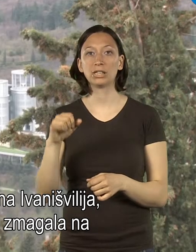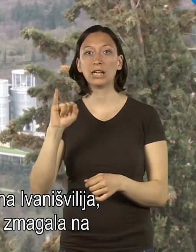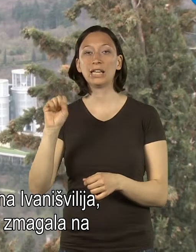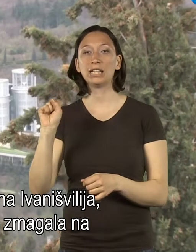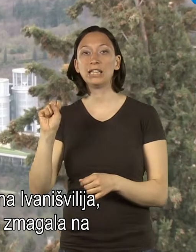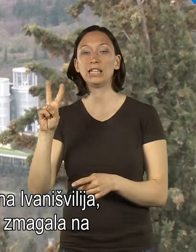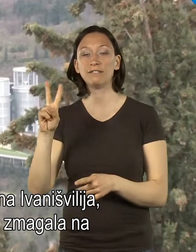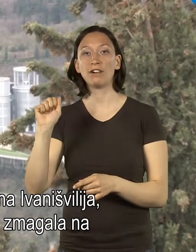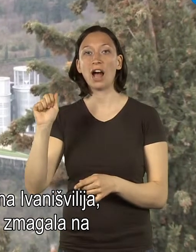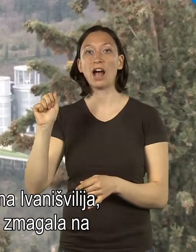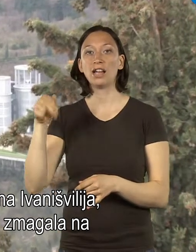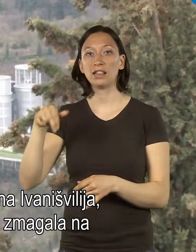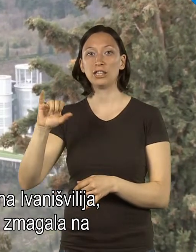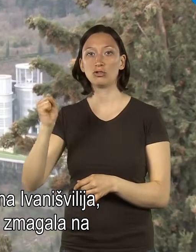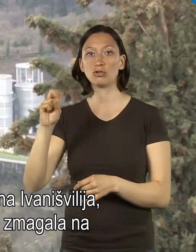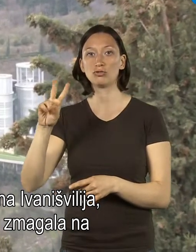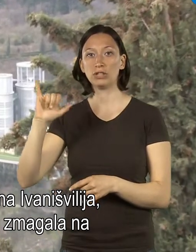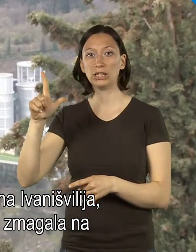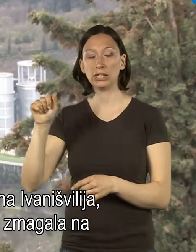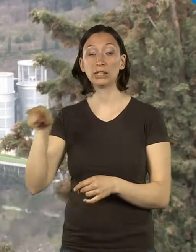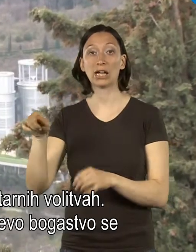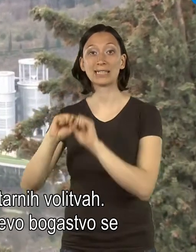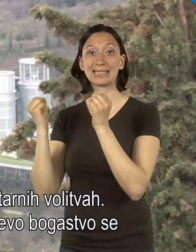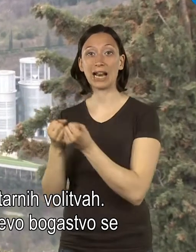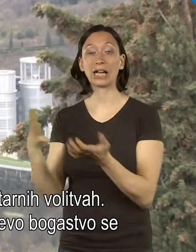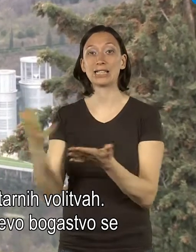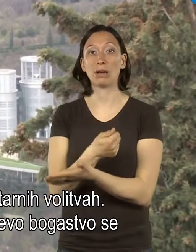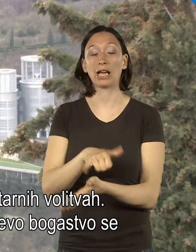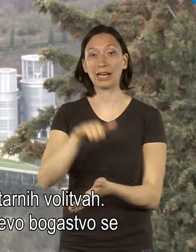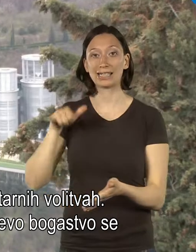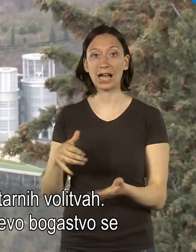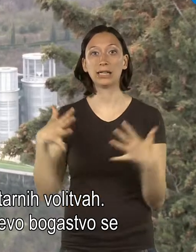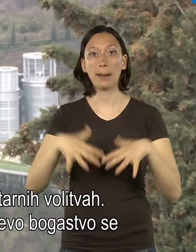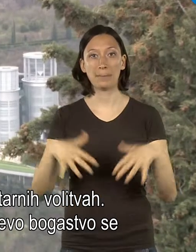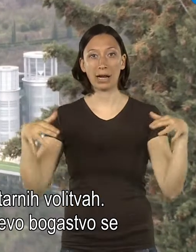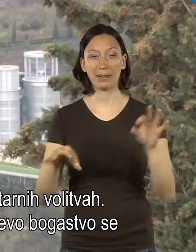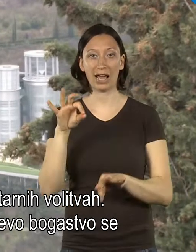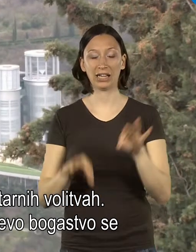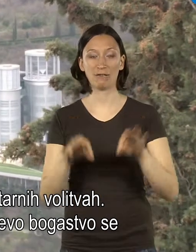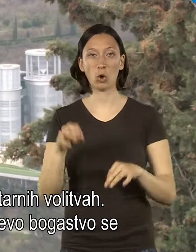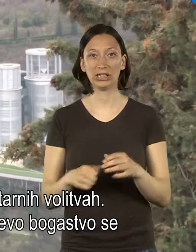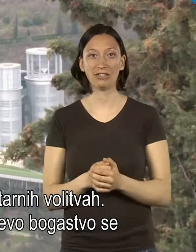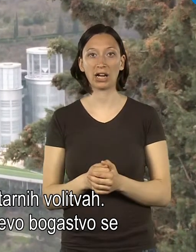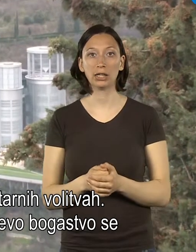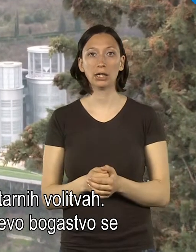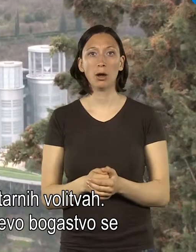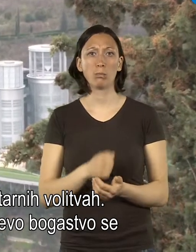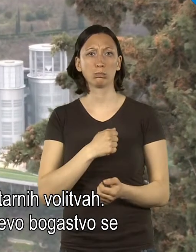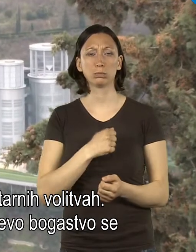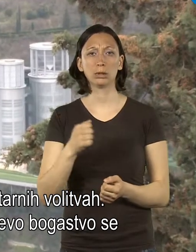Ivanišvilija, čigar stranka je zmagala na zadnjih parlamentarnih volitvah. Mogočno Ivanišvilijevo